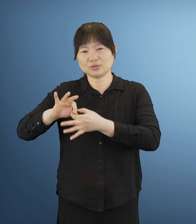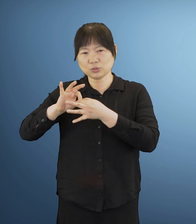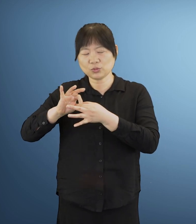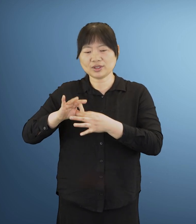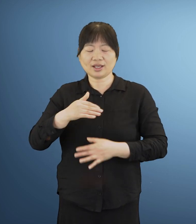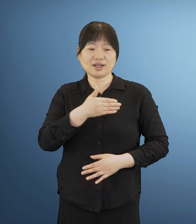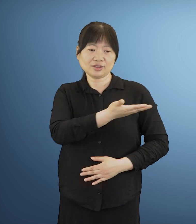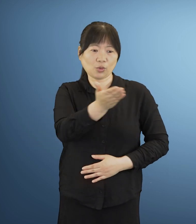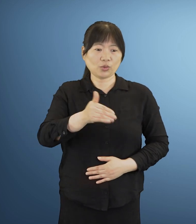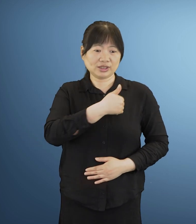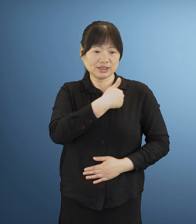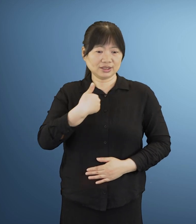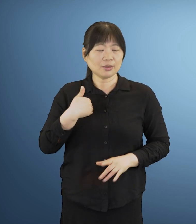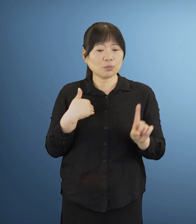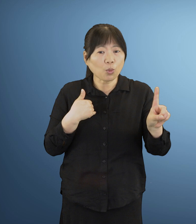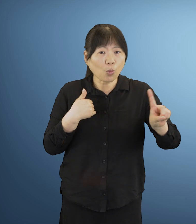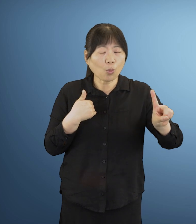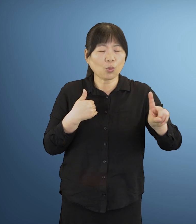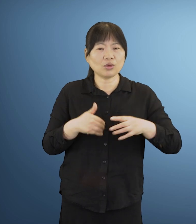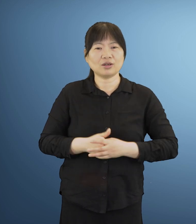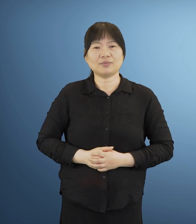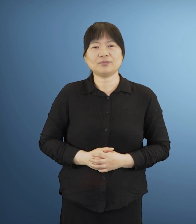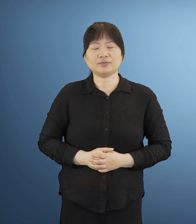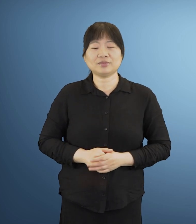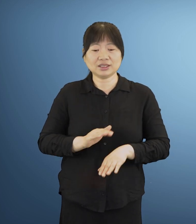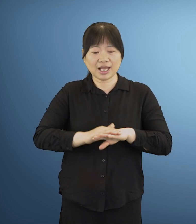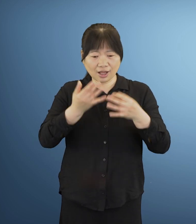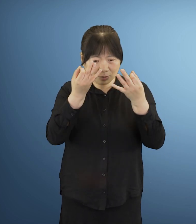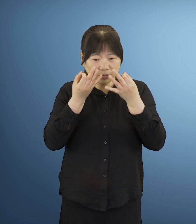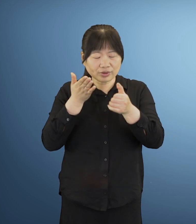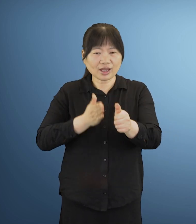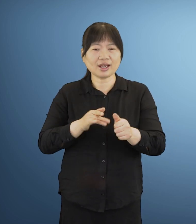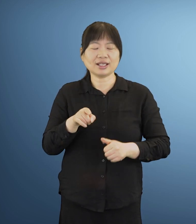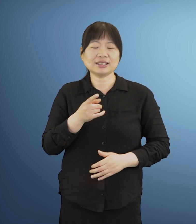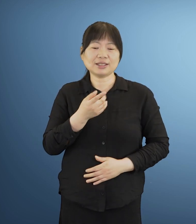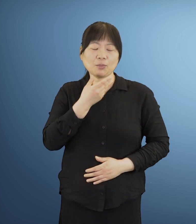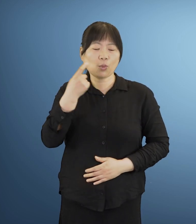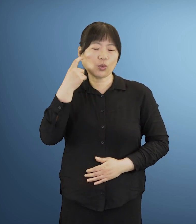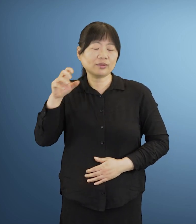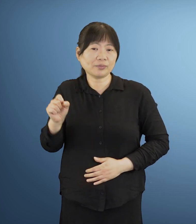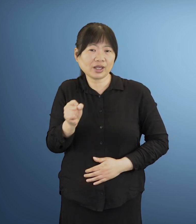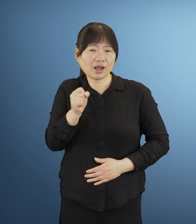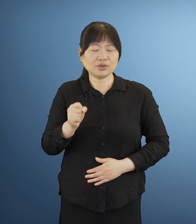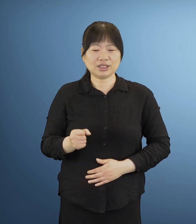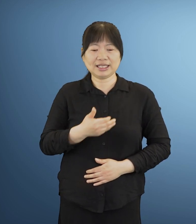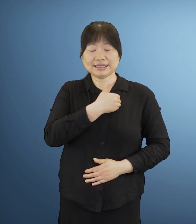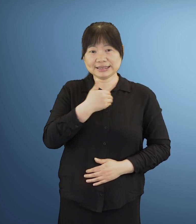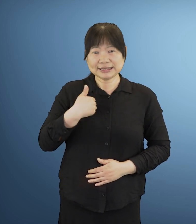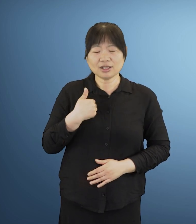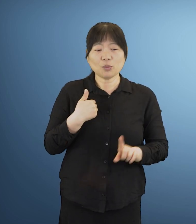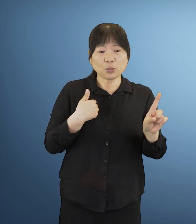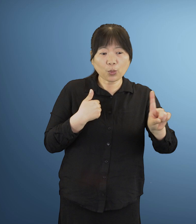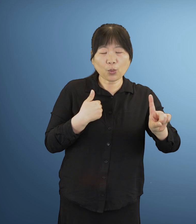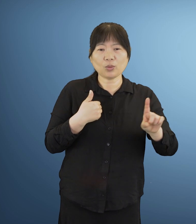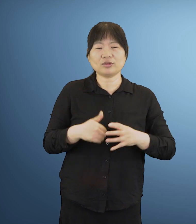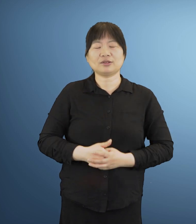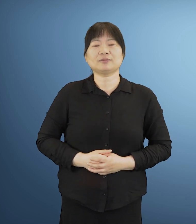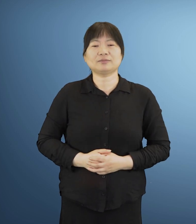능히 뭐하게 하실. 잘 보세요. 이 복음으로 능히 뭐하게